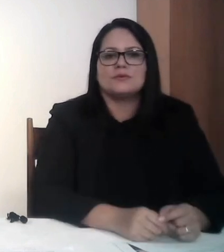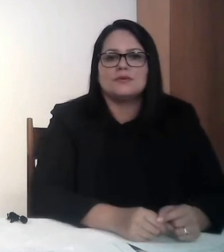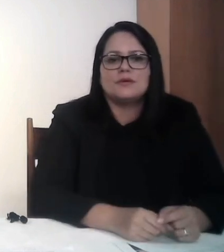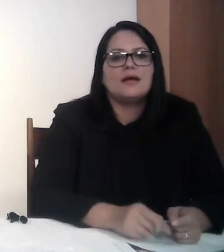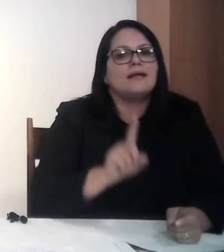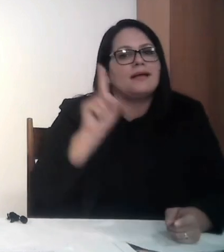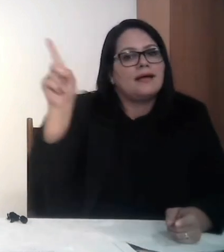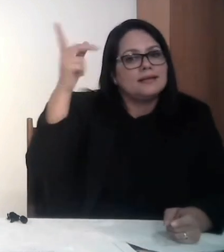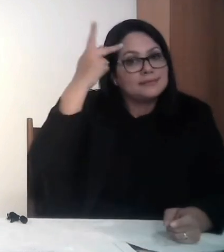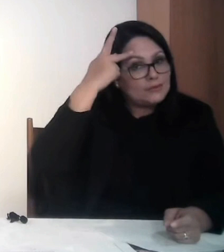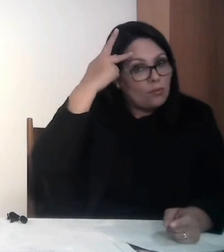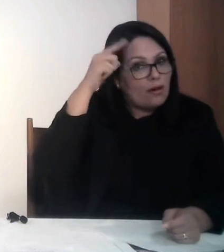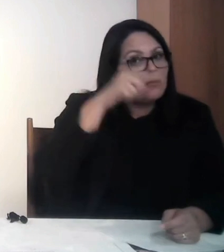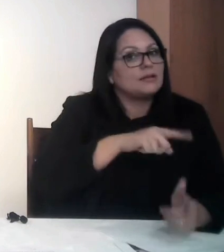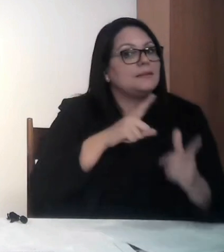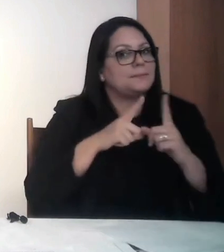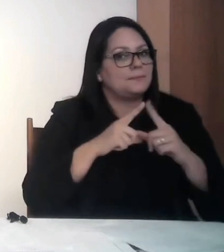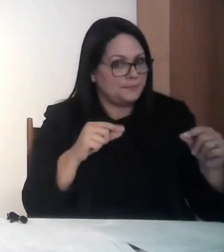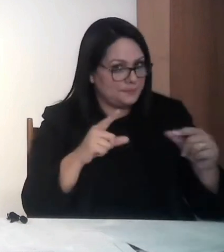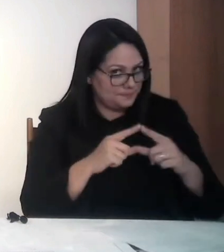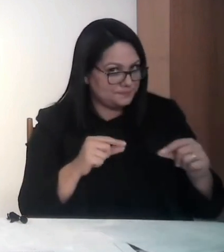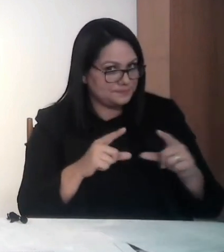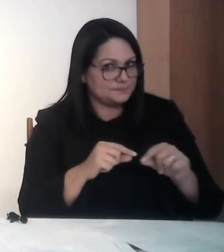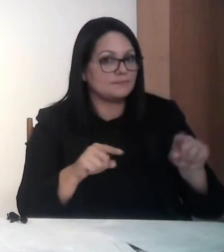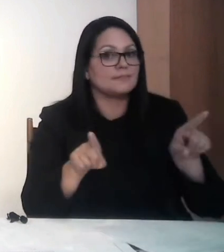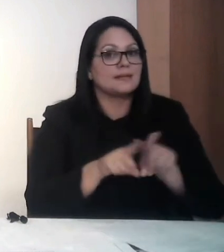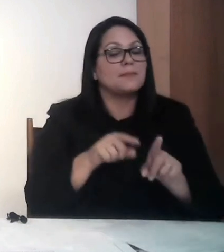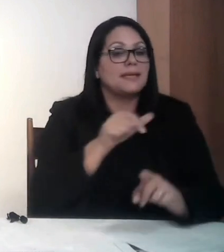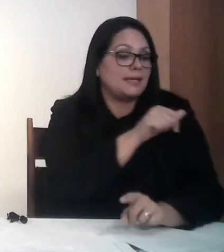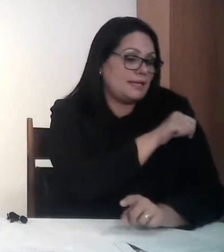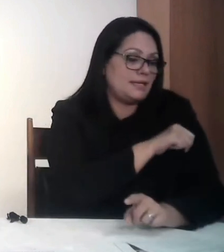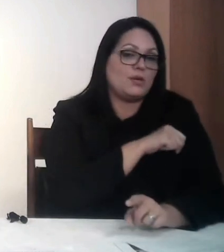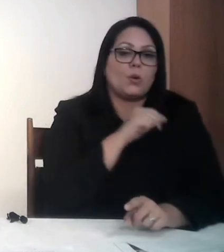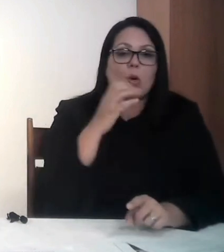Em São Paulo, como aqui em Brasília, como em Copacabana,